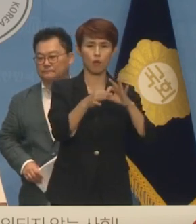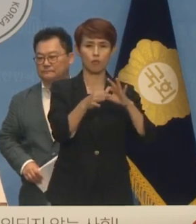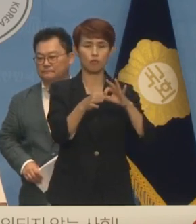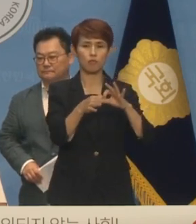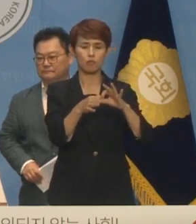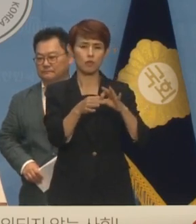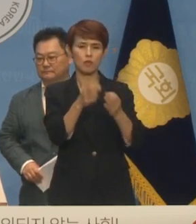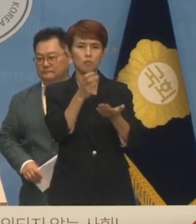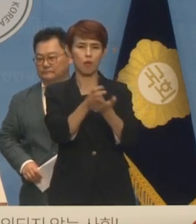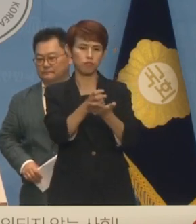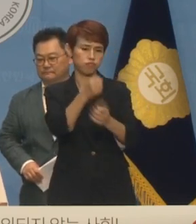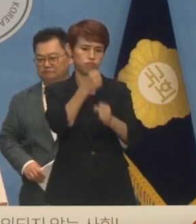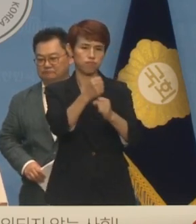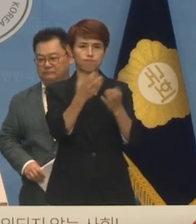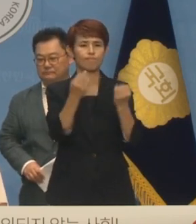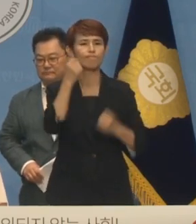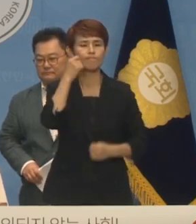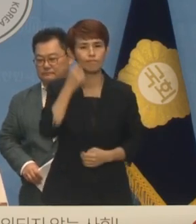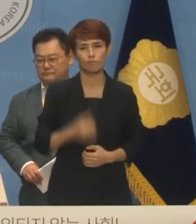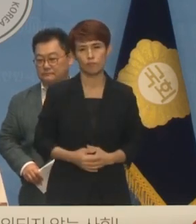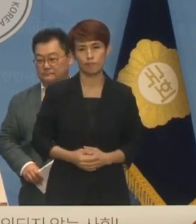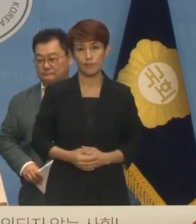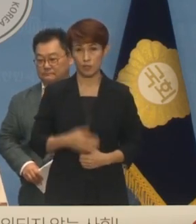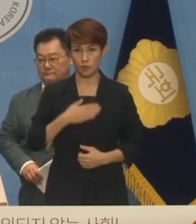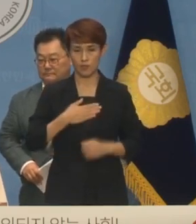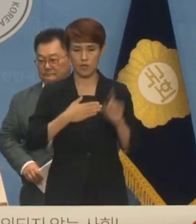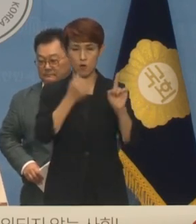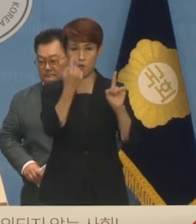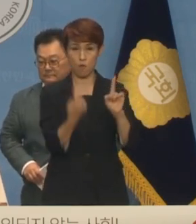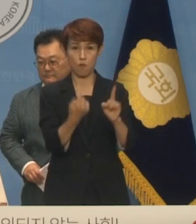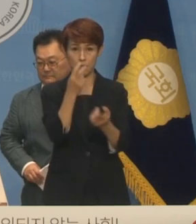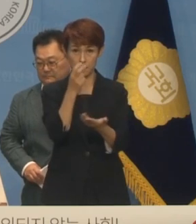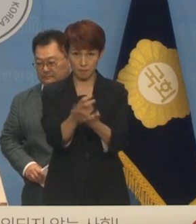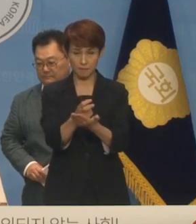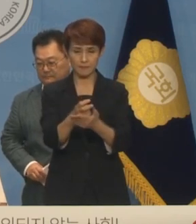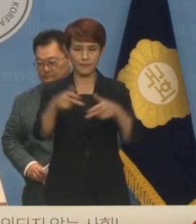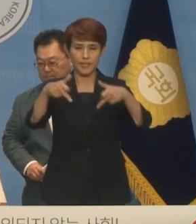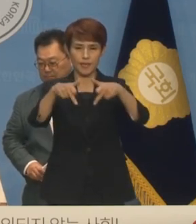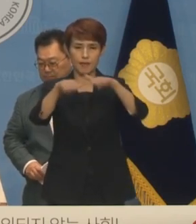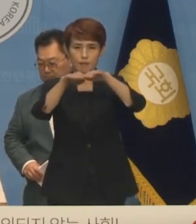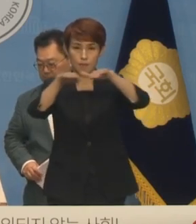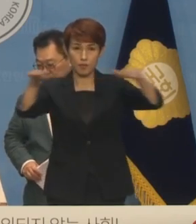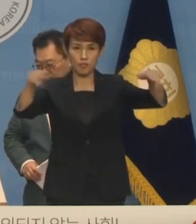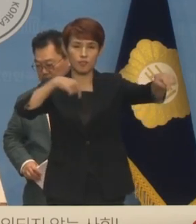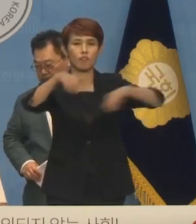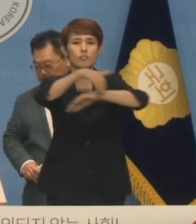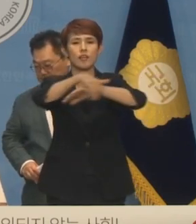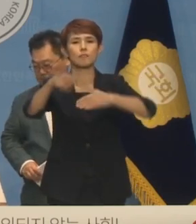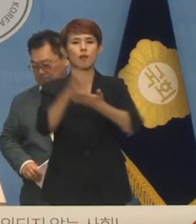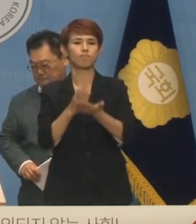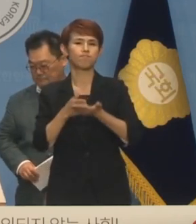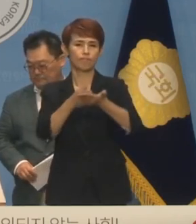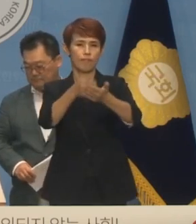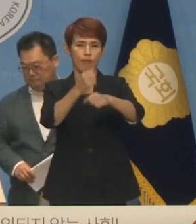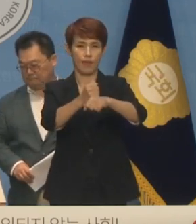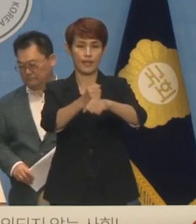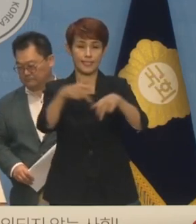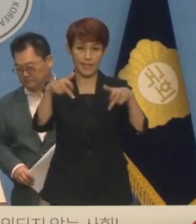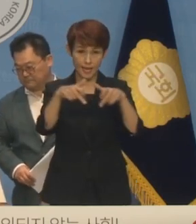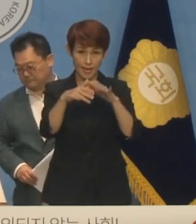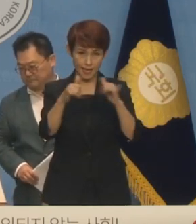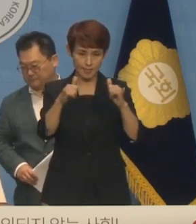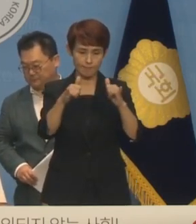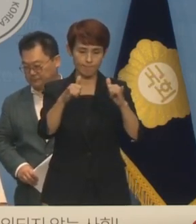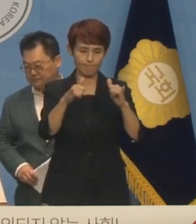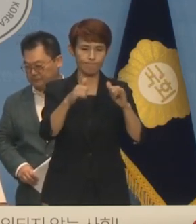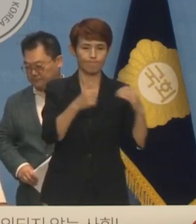못했습니다. 이에 저는 1호 법안인 장애평등 정책법안을 통해서 장애인을 주류화 사회로 포용하기